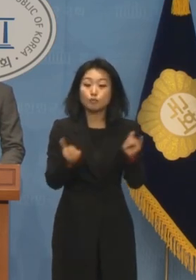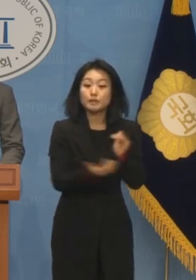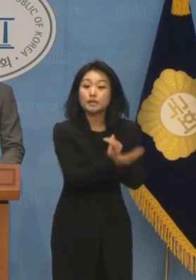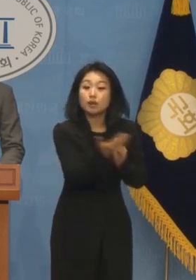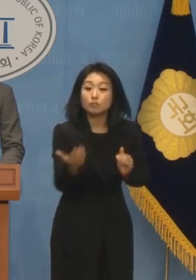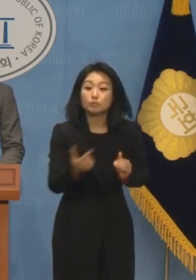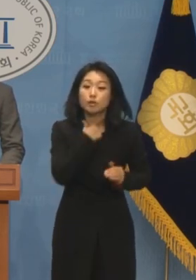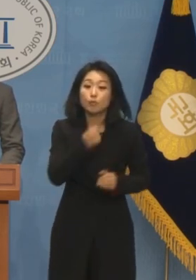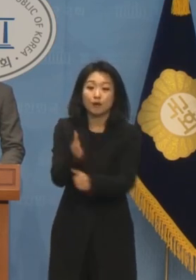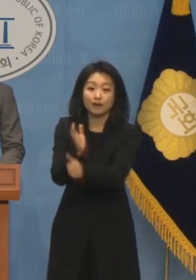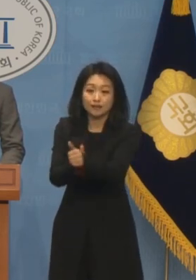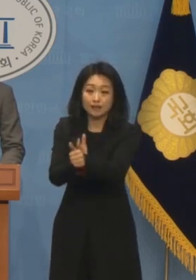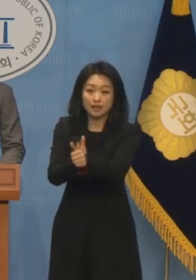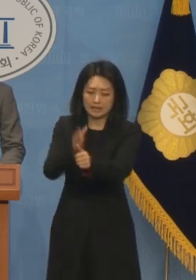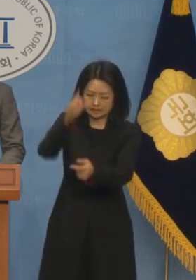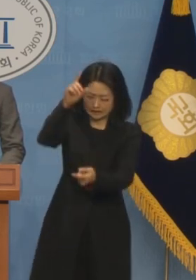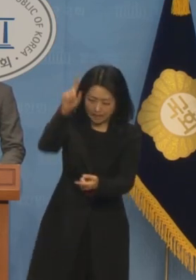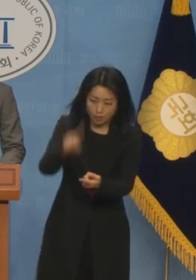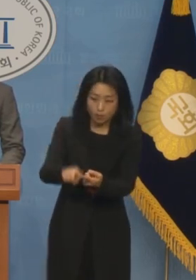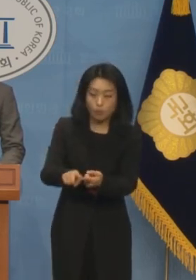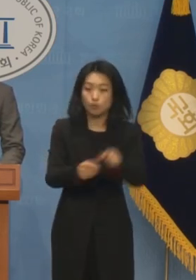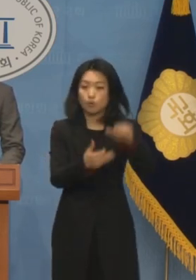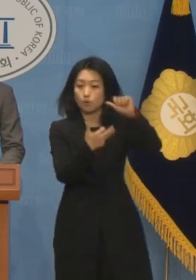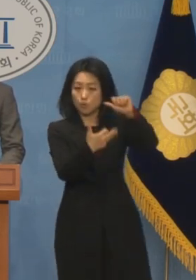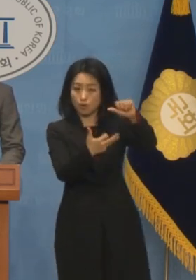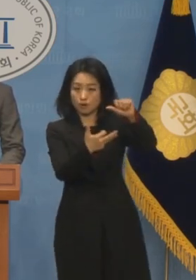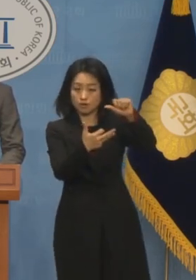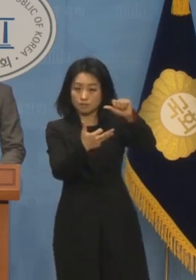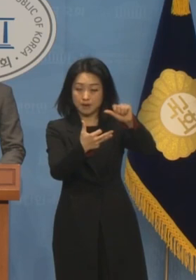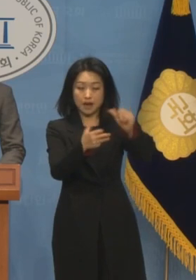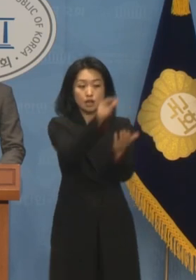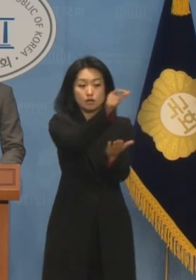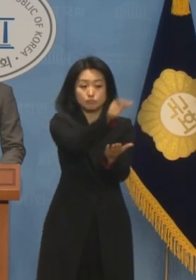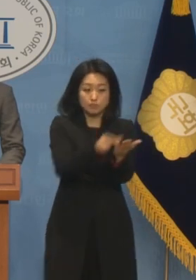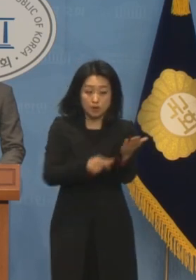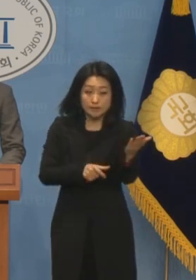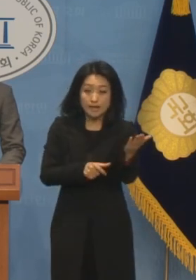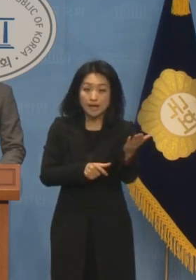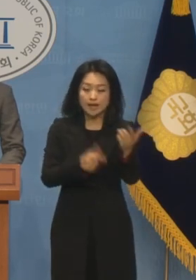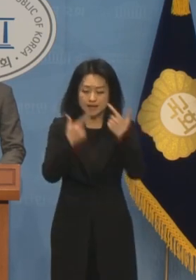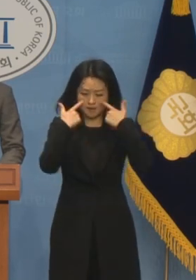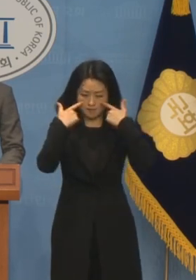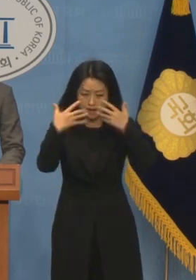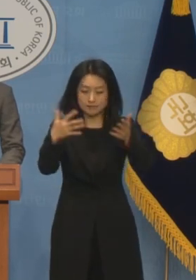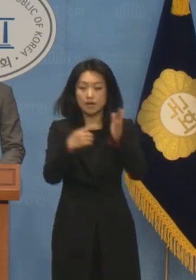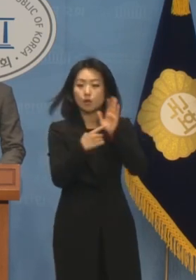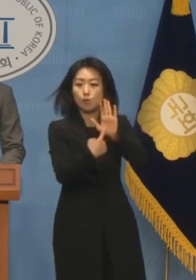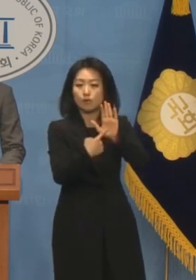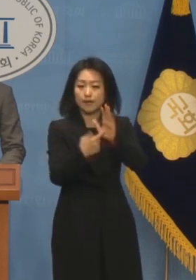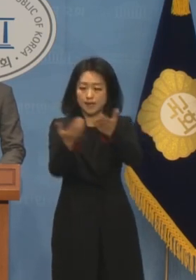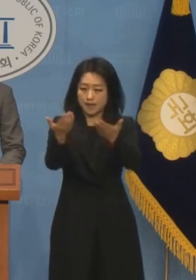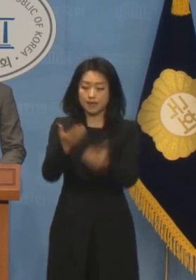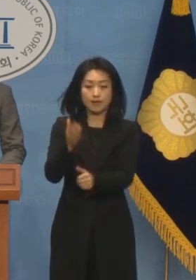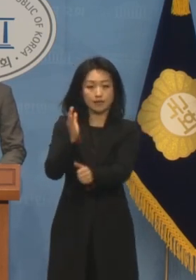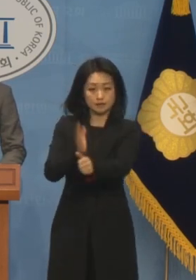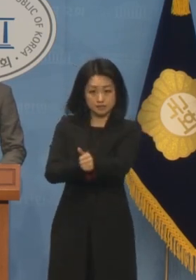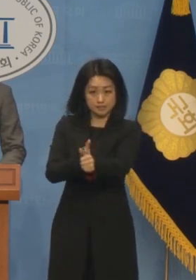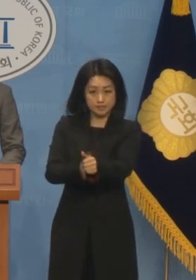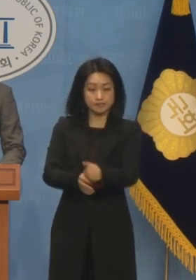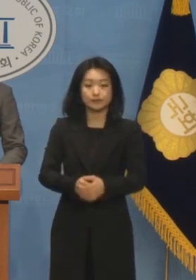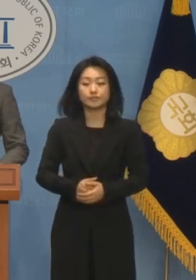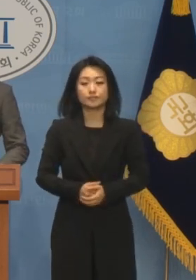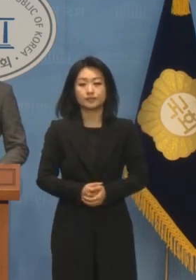국민들이 요구해왔던 대로 5.18 유공자 명단을 투명하게 공개하는 일이